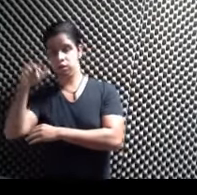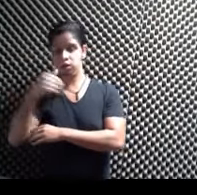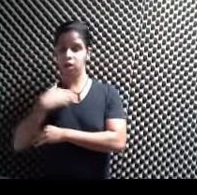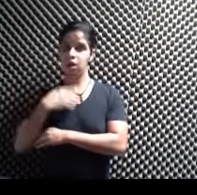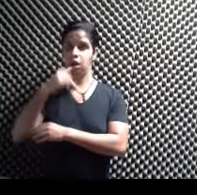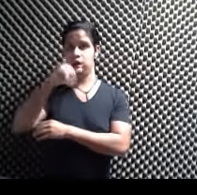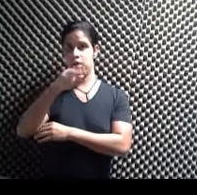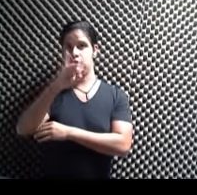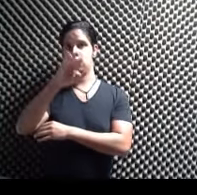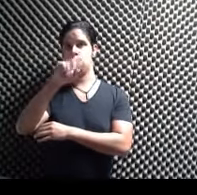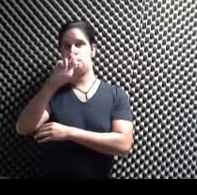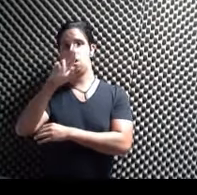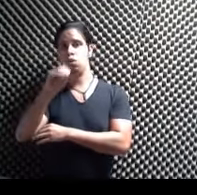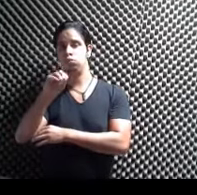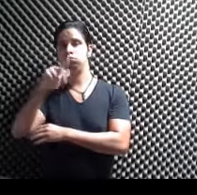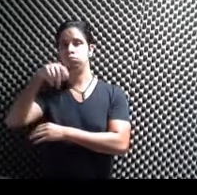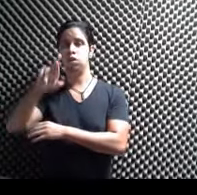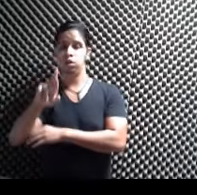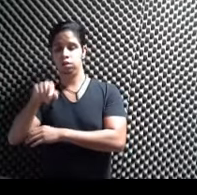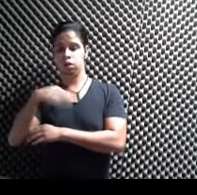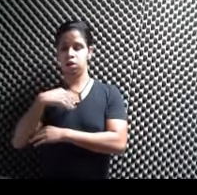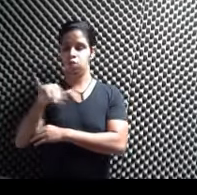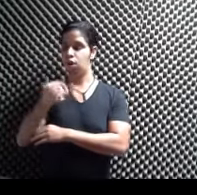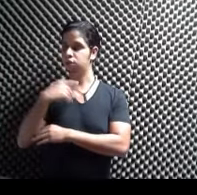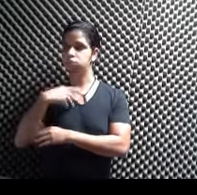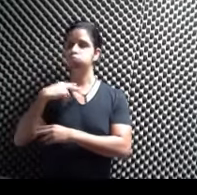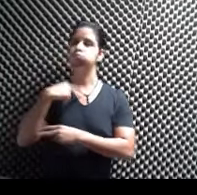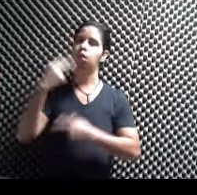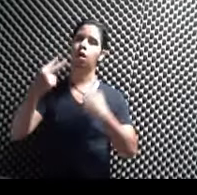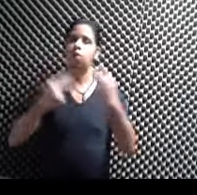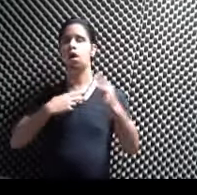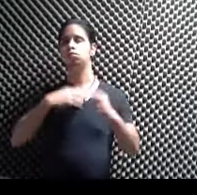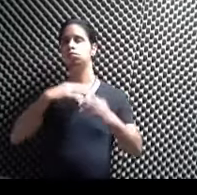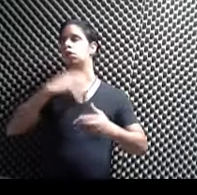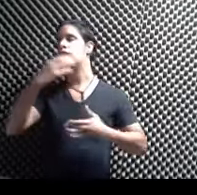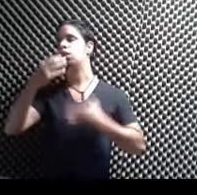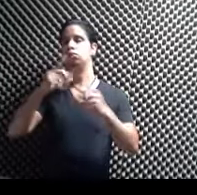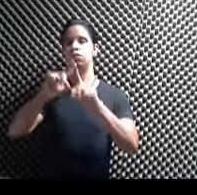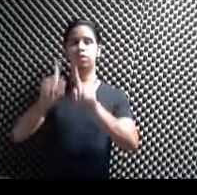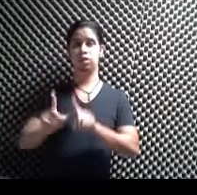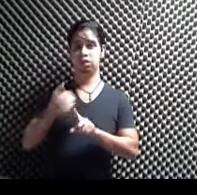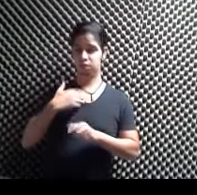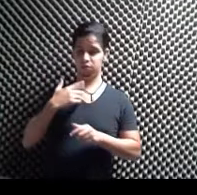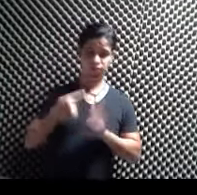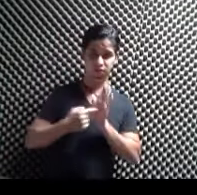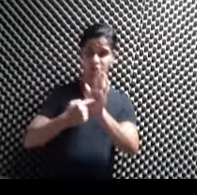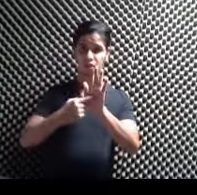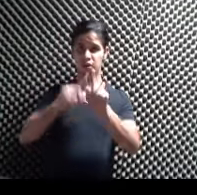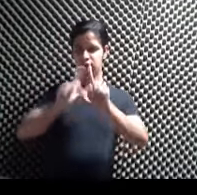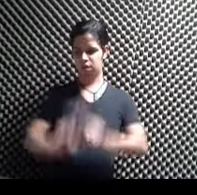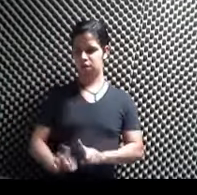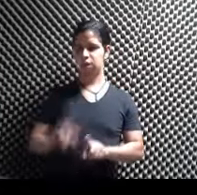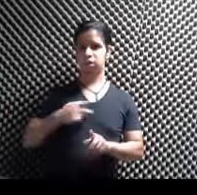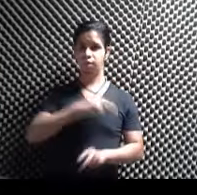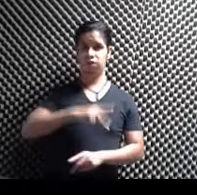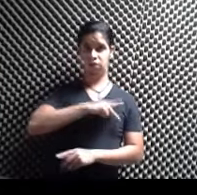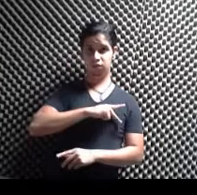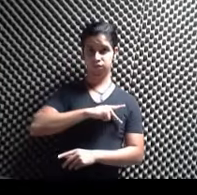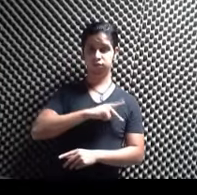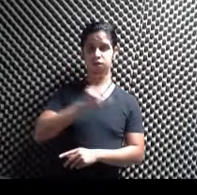Puerto Rico, que es el cuerpo de baile, y también están como actores interpretando varios personajes. Oh, wow. Así que es un matrimonio